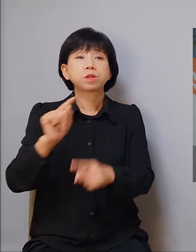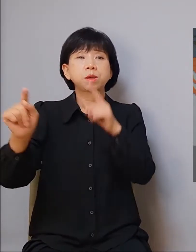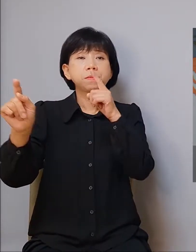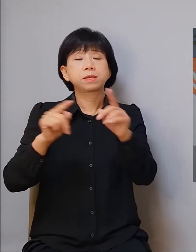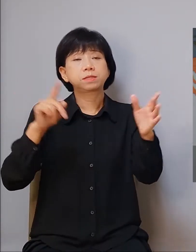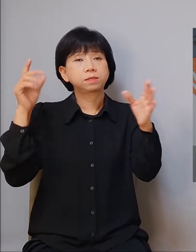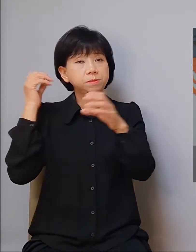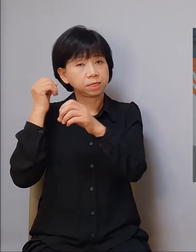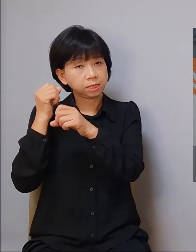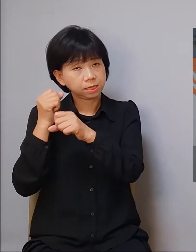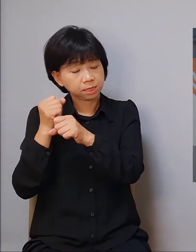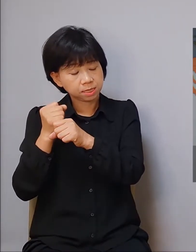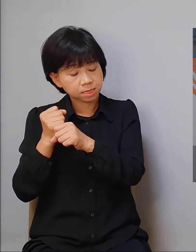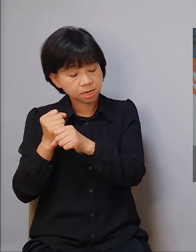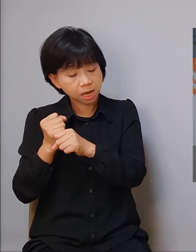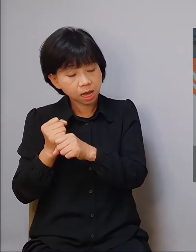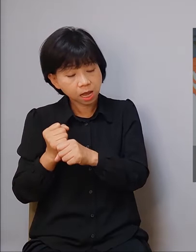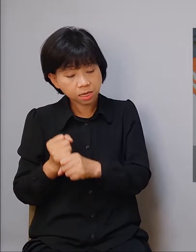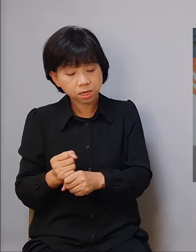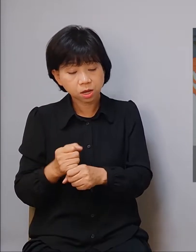없네. 주의 말씀